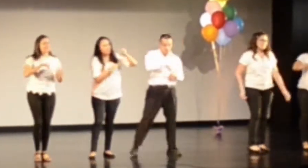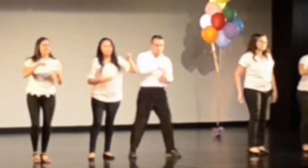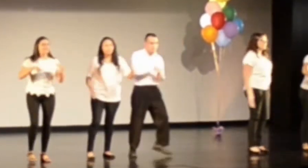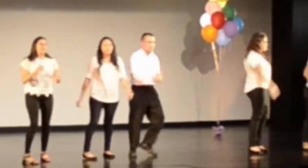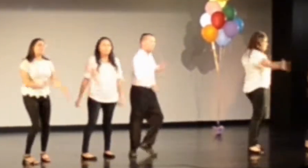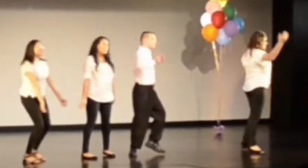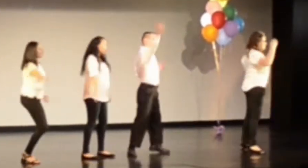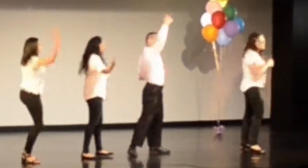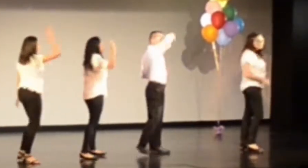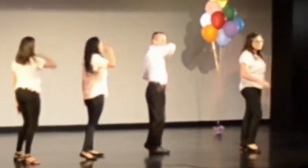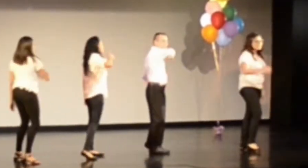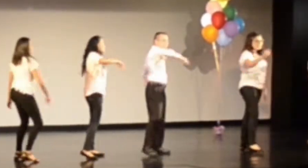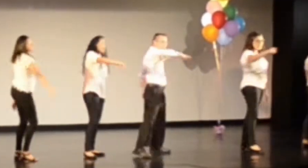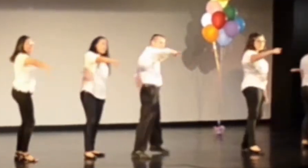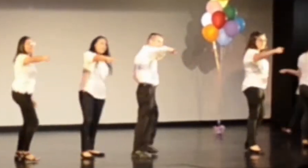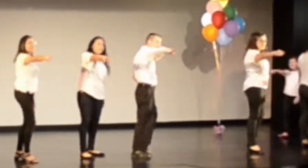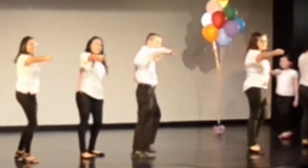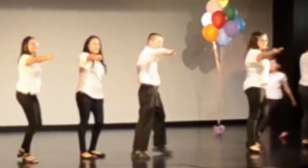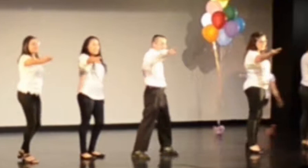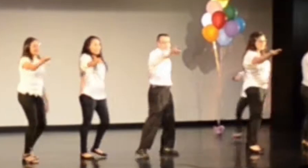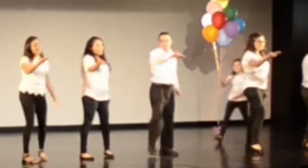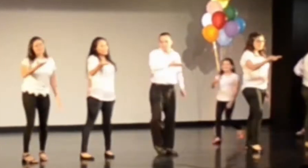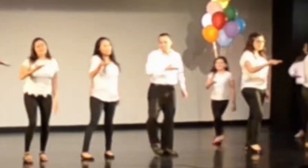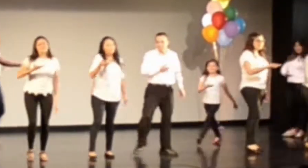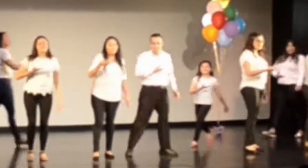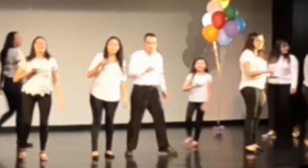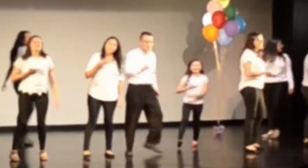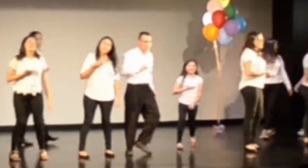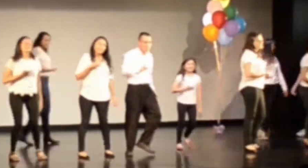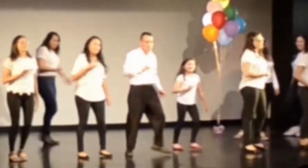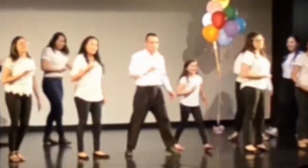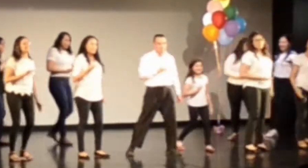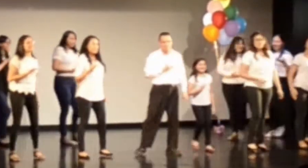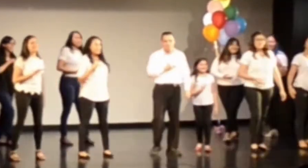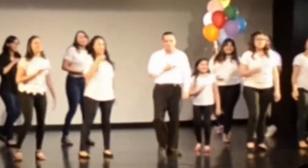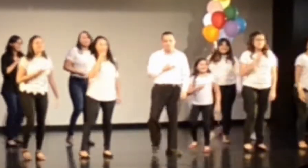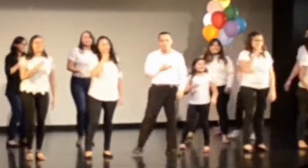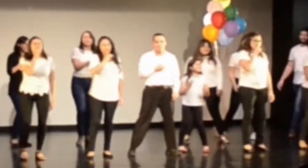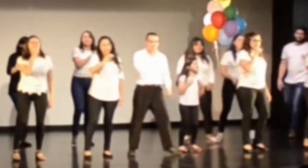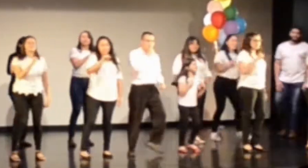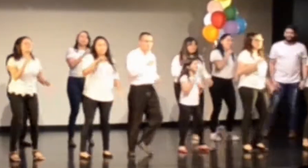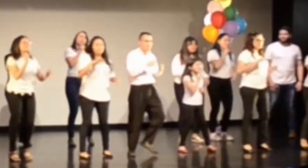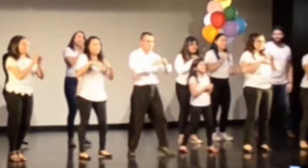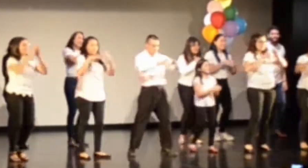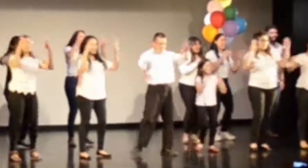convivir. Pues vamos, te damos la bienvenida, ya somos la